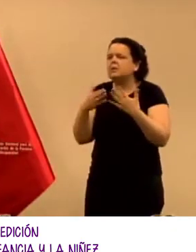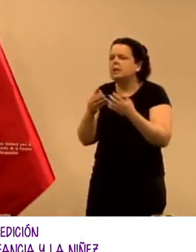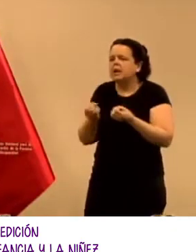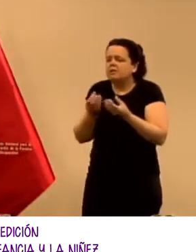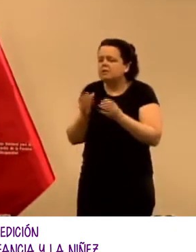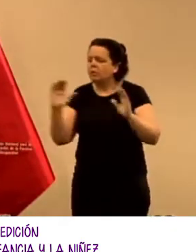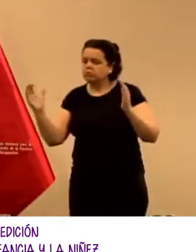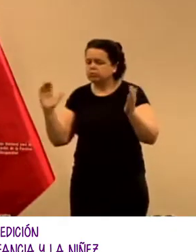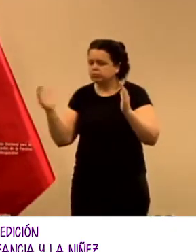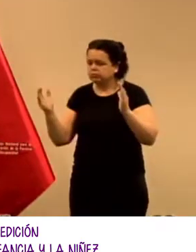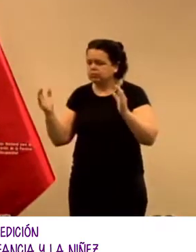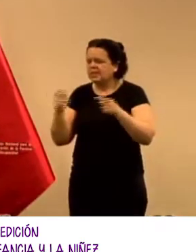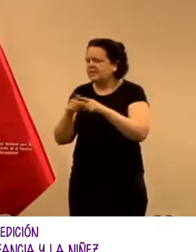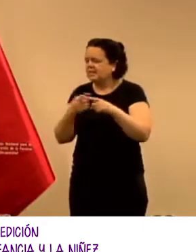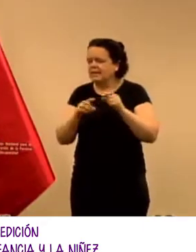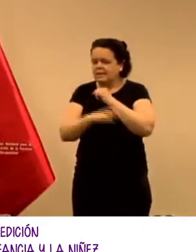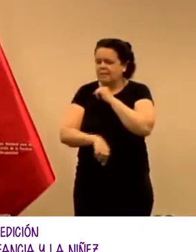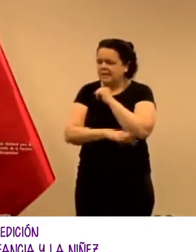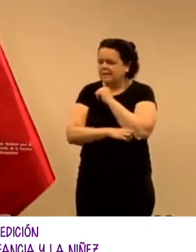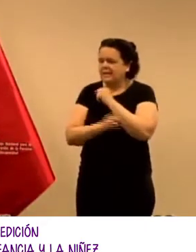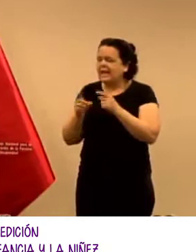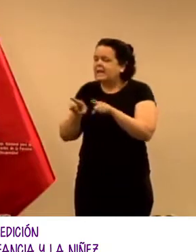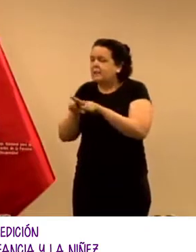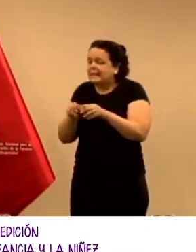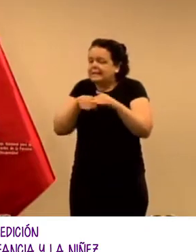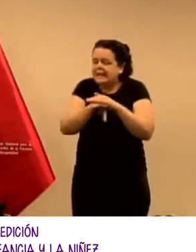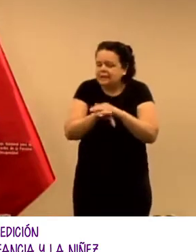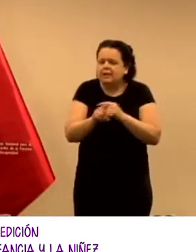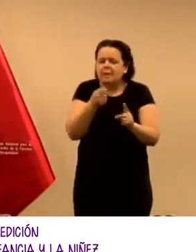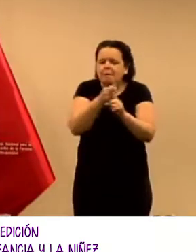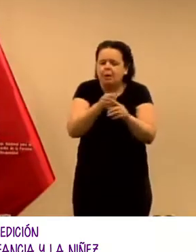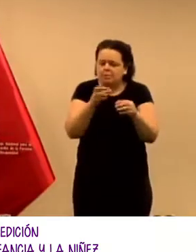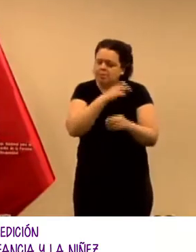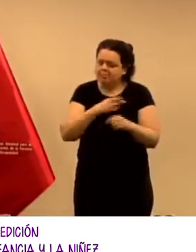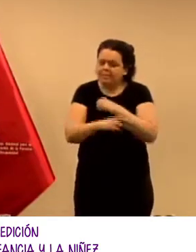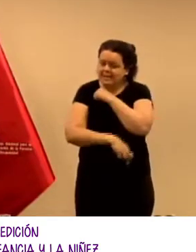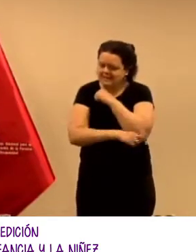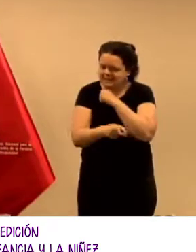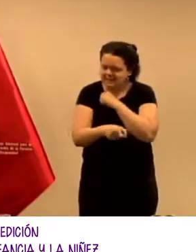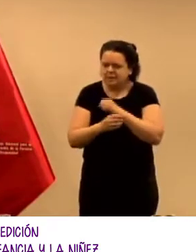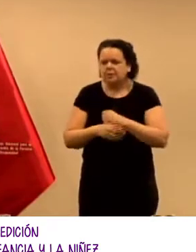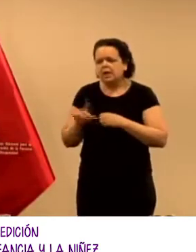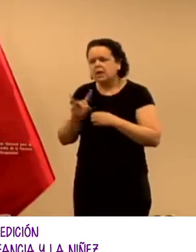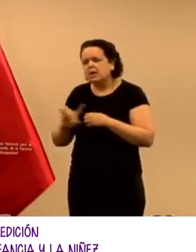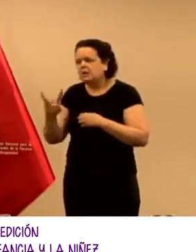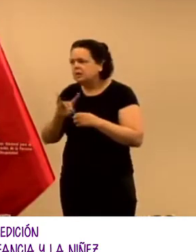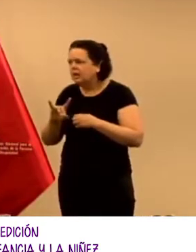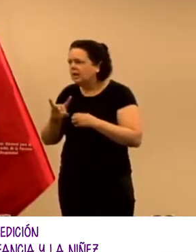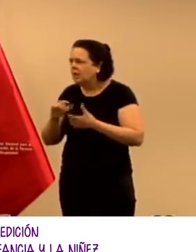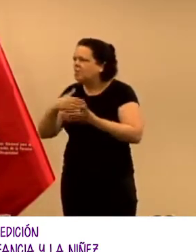comparables entre países y dentro de los mismos países, y utilizarlo como parte de todos